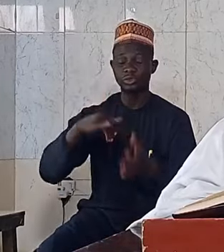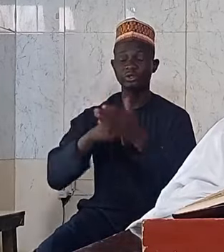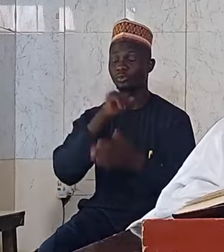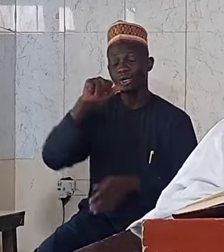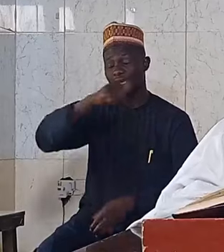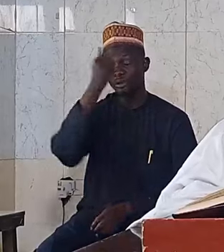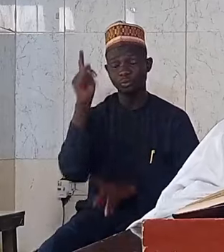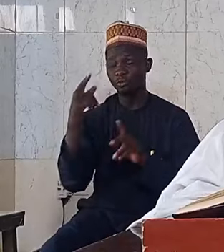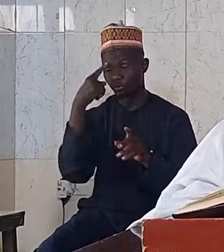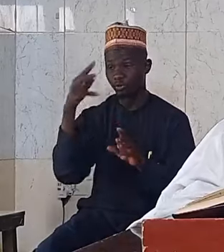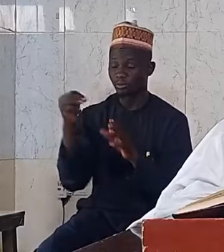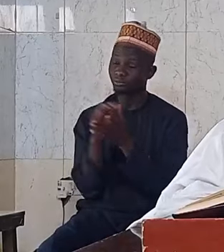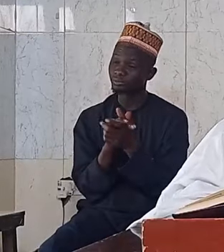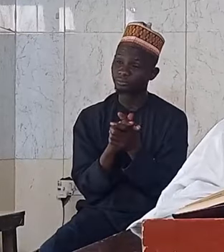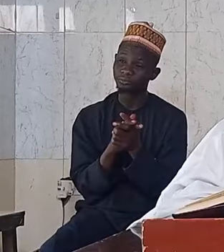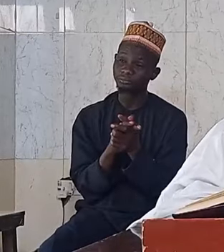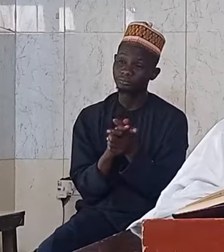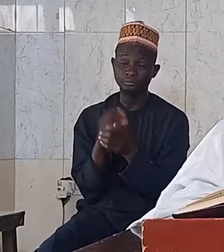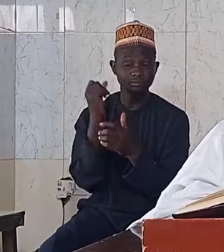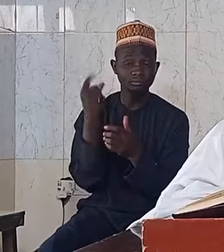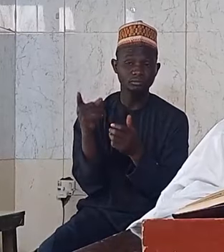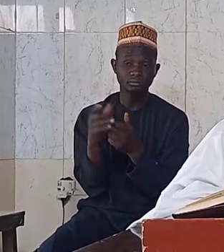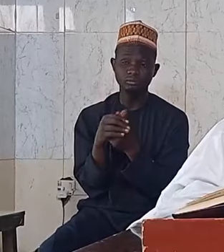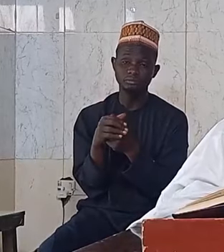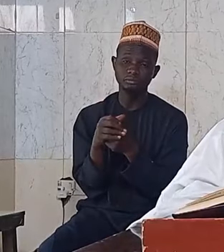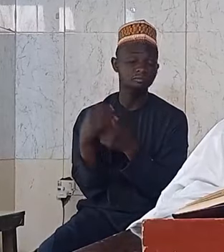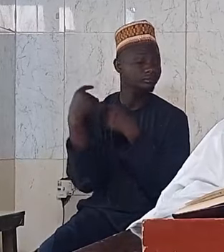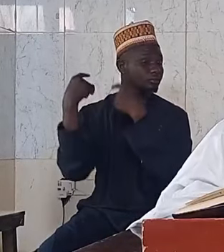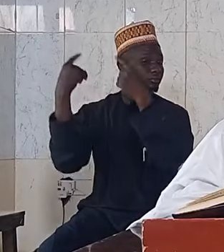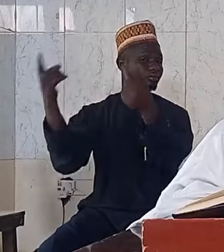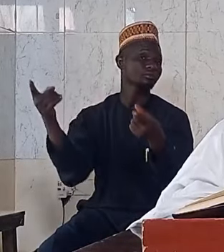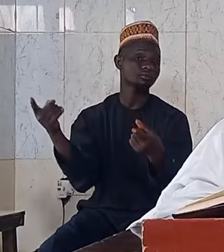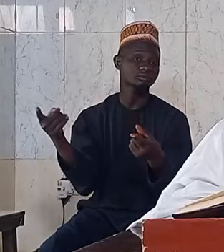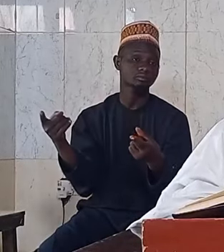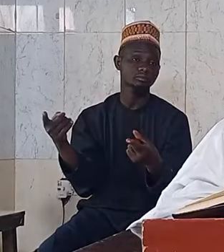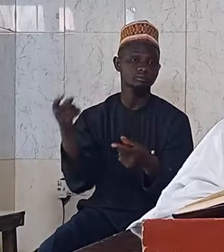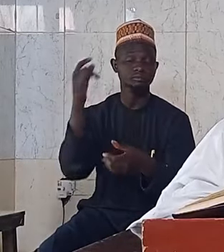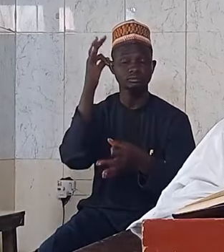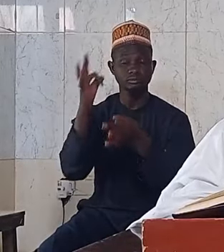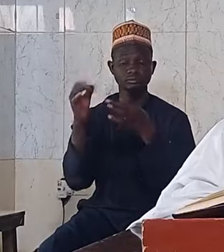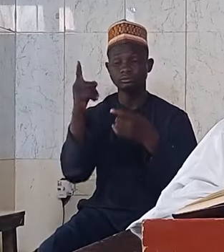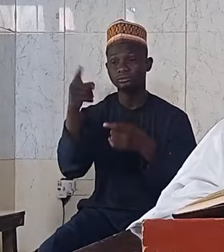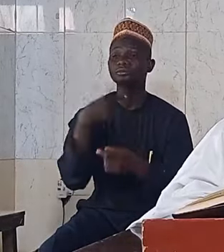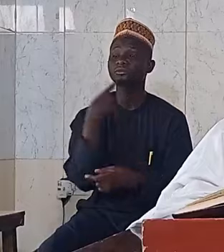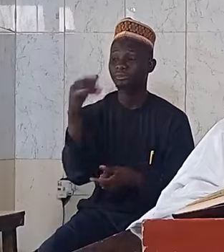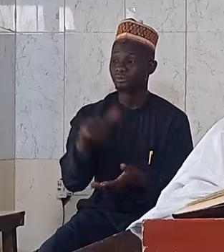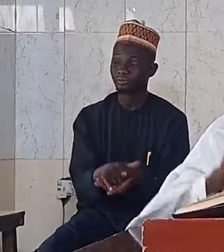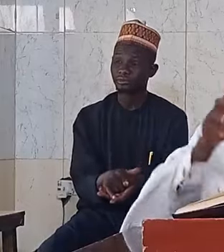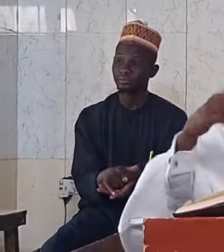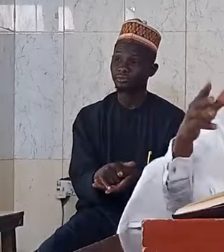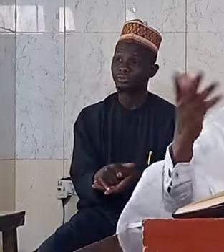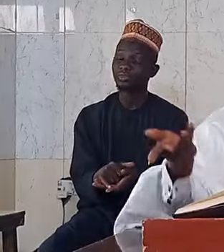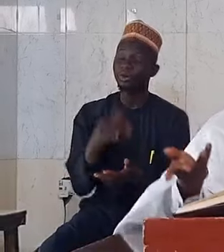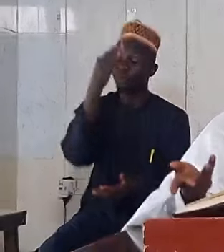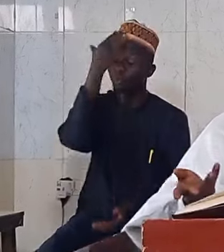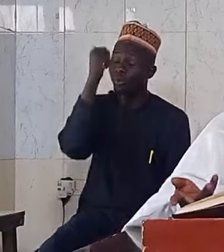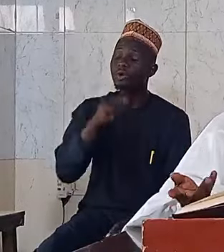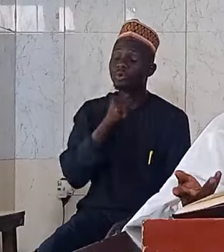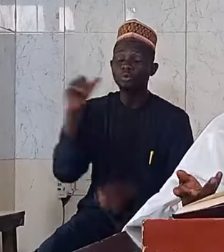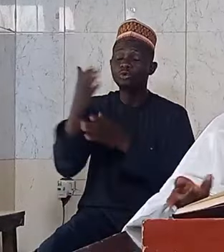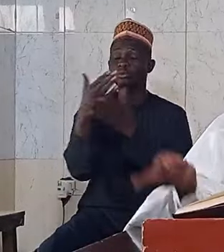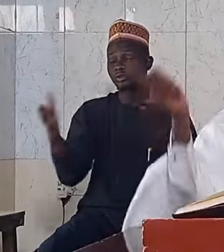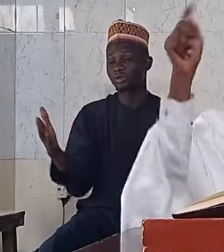su zo su yi musu ba an fahimci wannan tunda idan aka ce maka me yasa ba za ka yi kaza